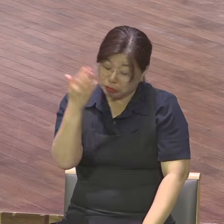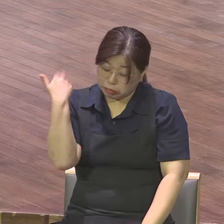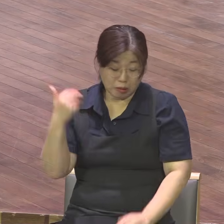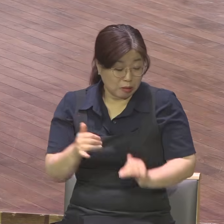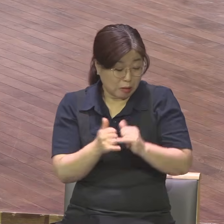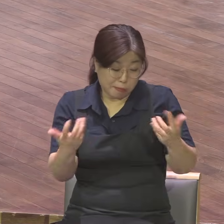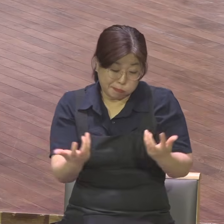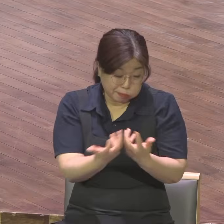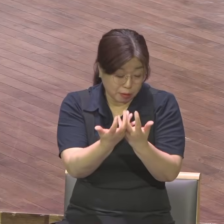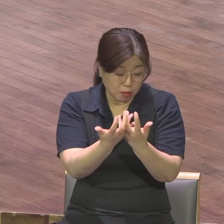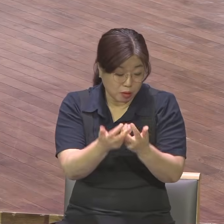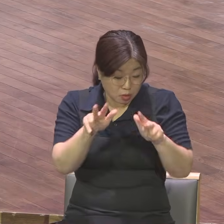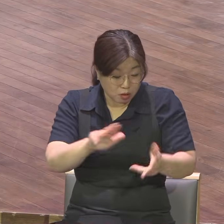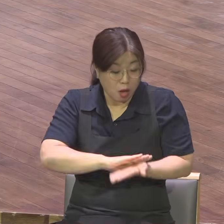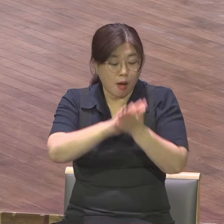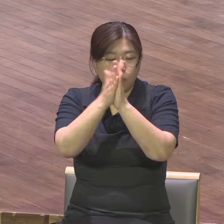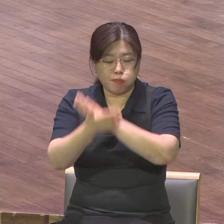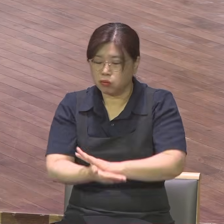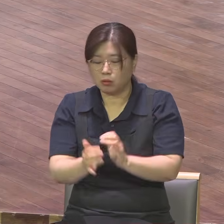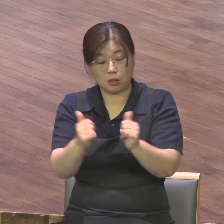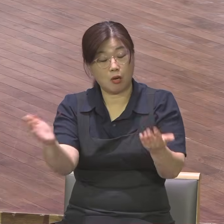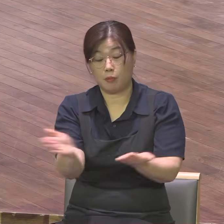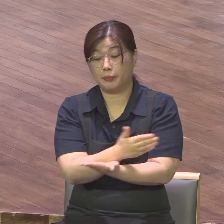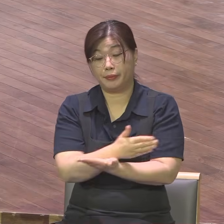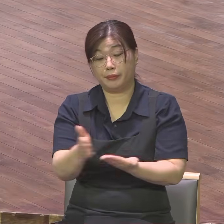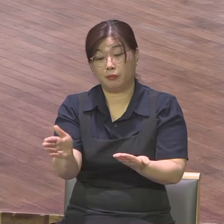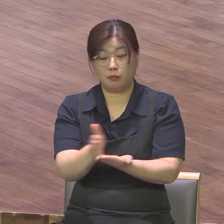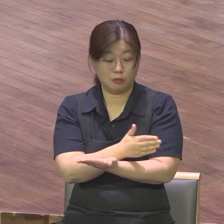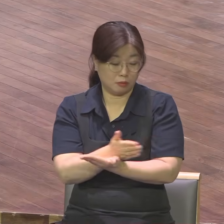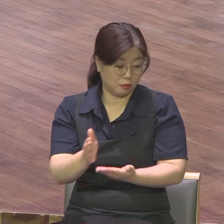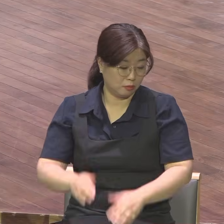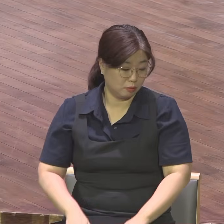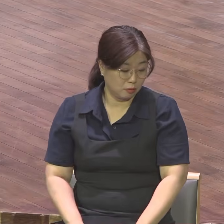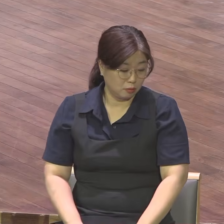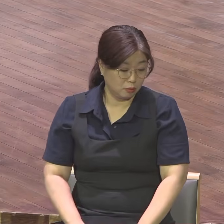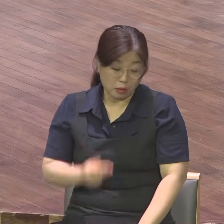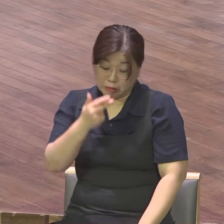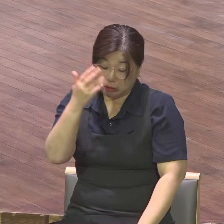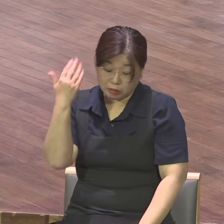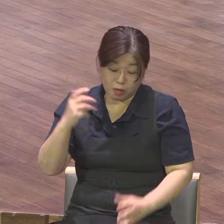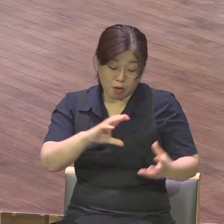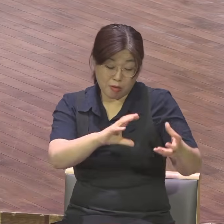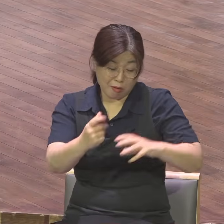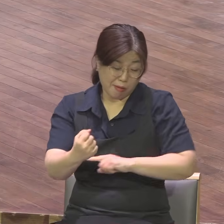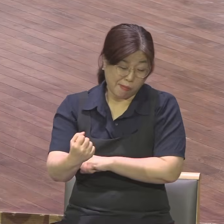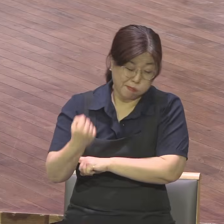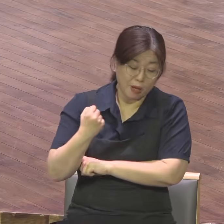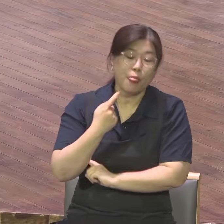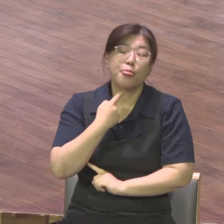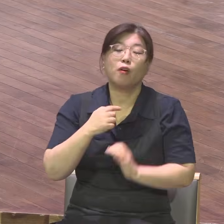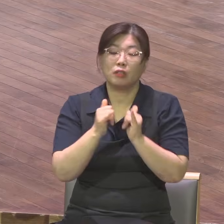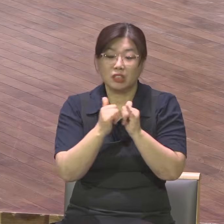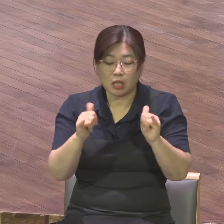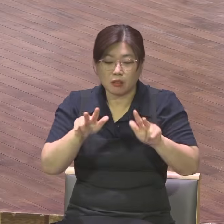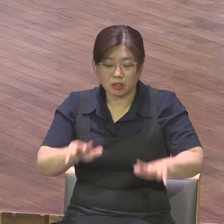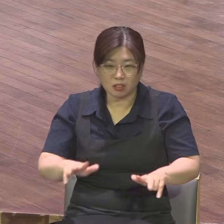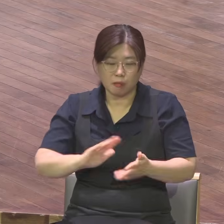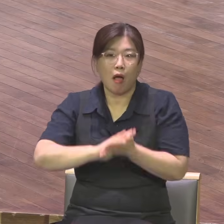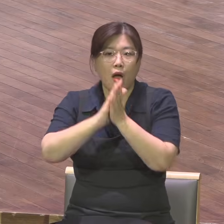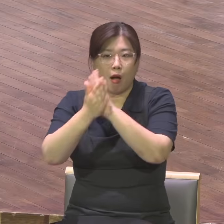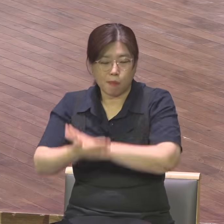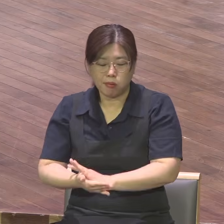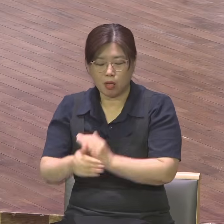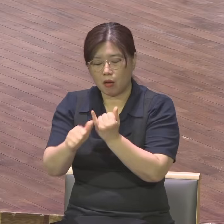어찌 그리 정막하게 앉았는고. 전에는 열국 중에 크던 자가 이제는 과부같이 되었고, 전에는 열방